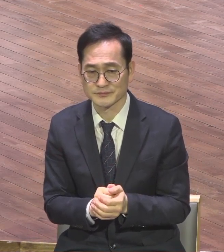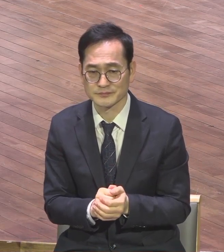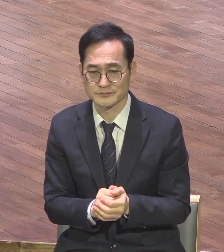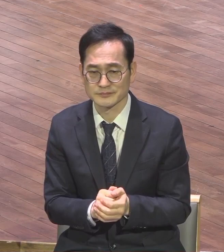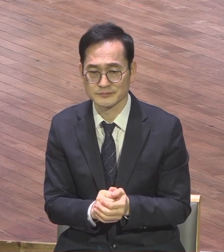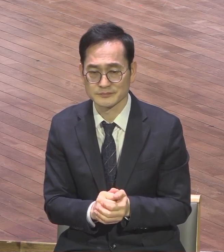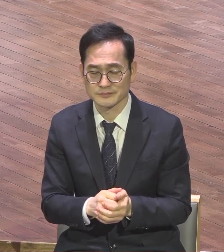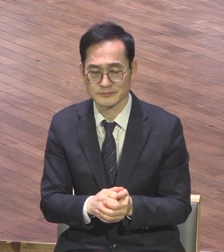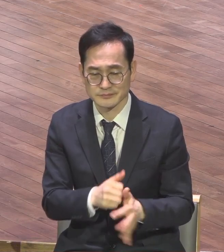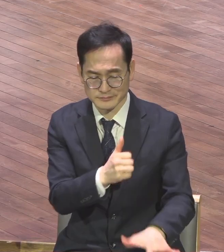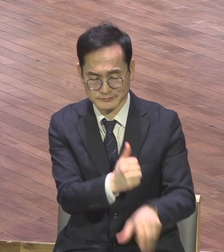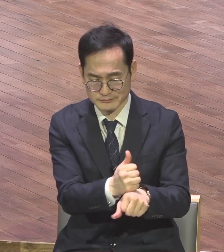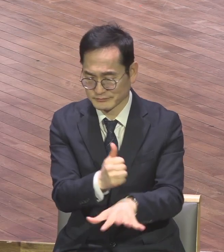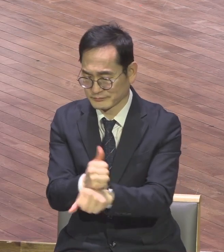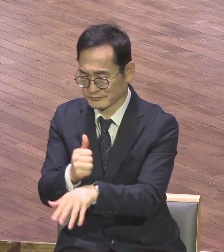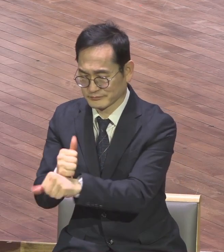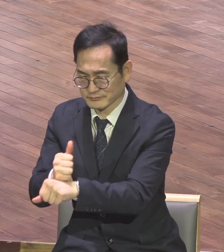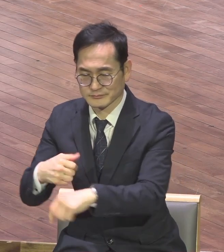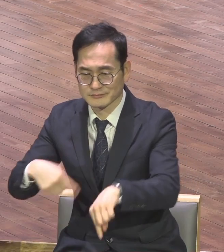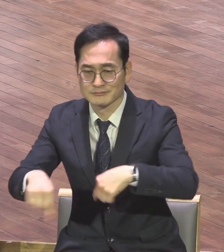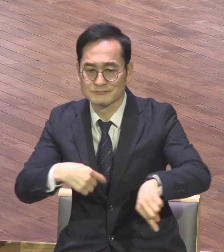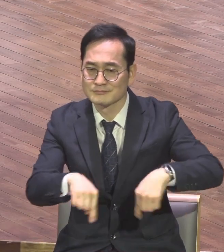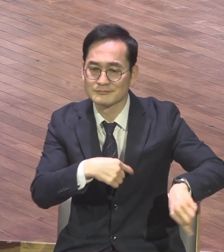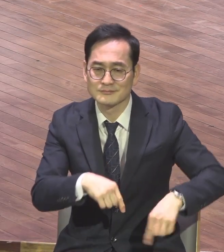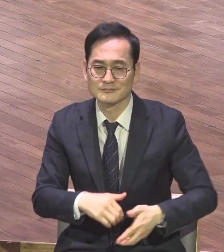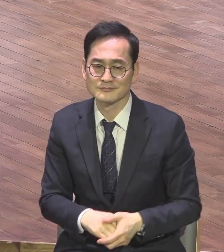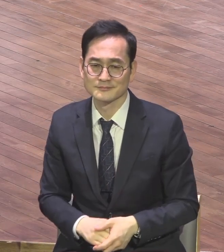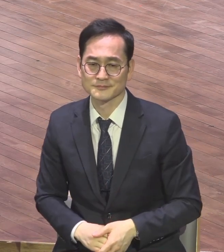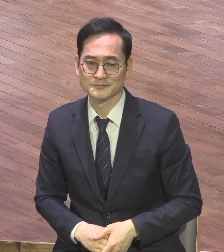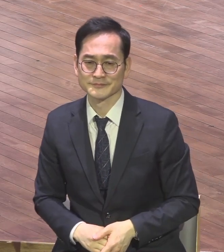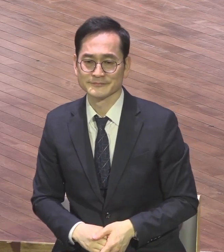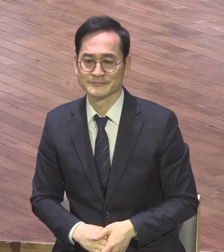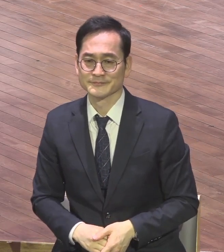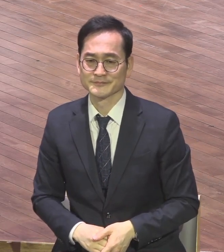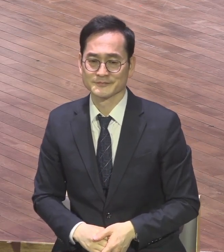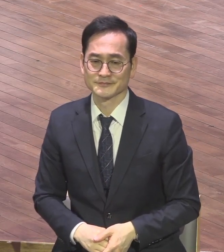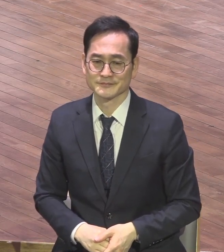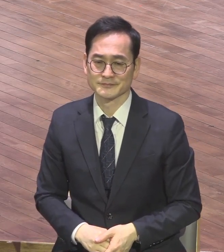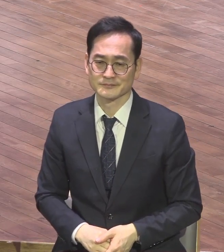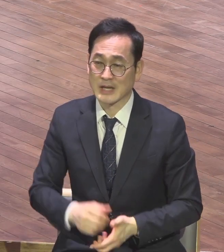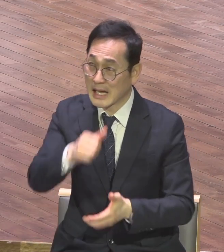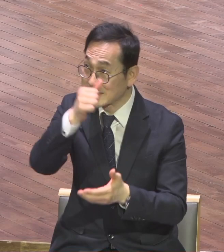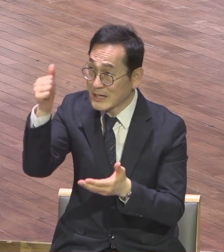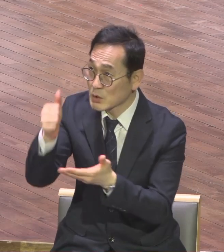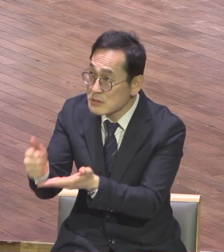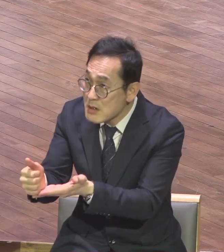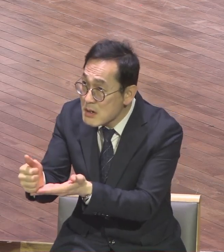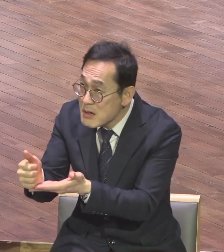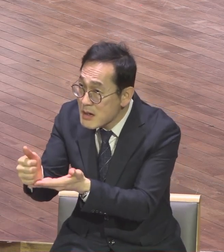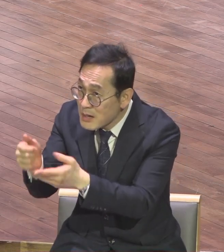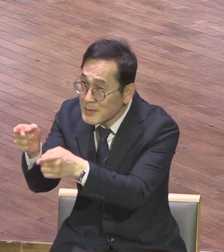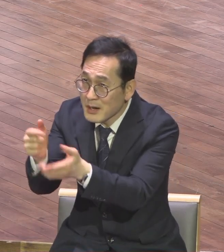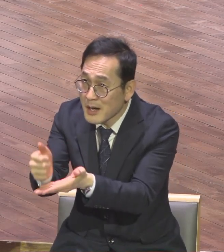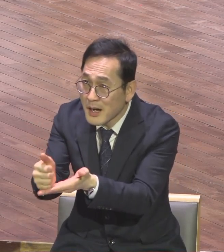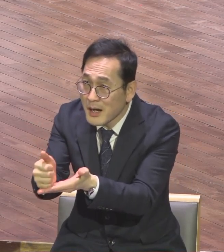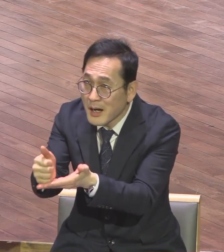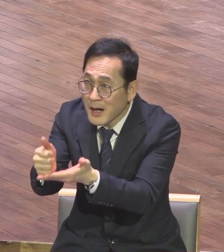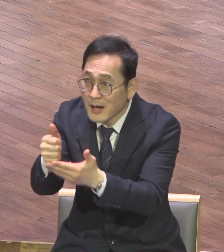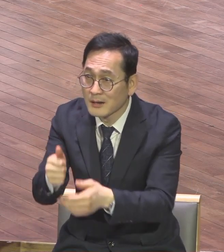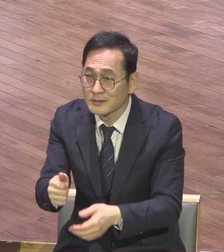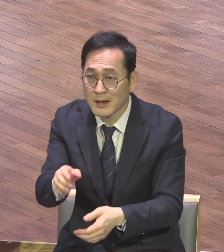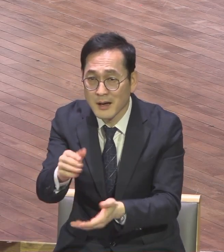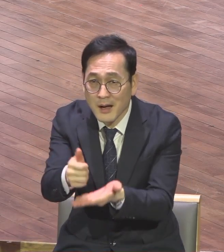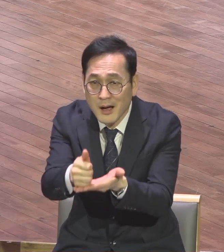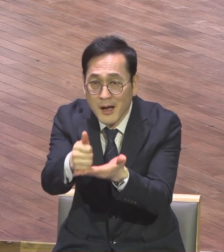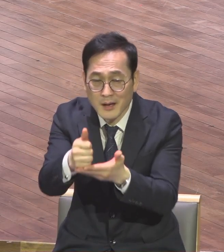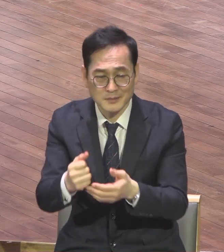장로 권사 집사가 뭐 하는 직분이냐? 타이틀로 아이고 장로님, 아이고 권사님, 아이고 안수 집사님